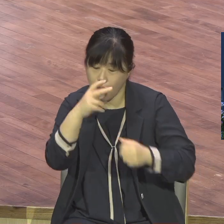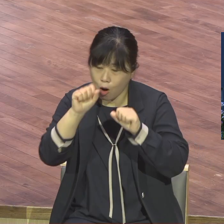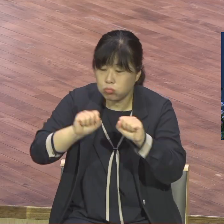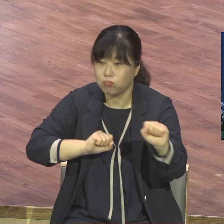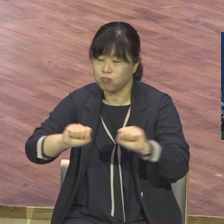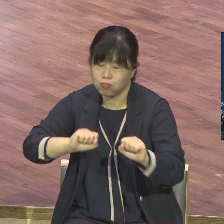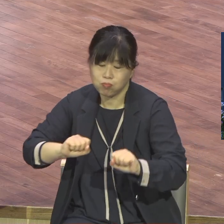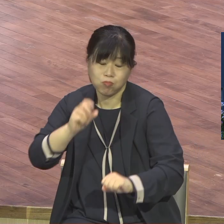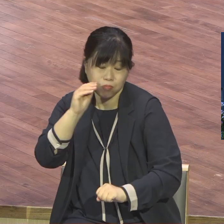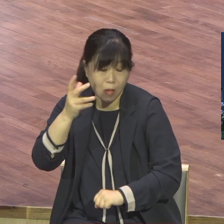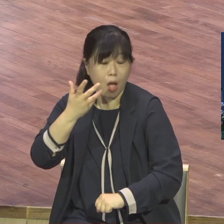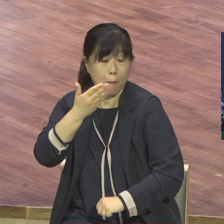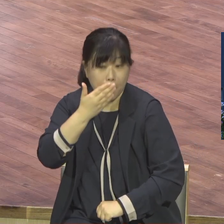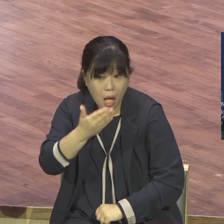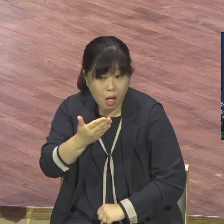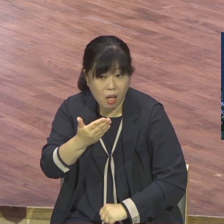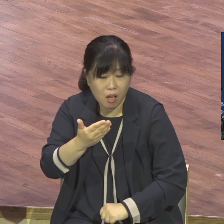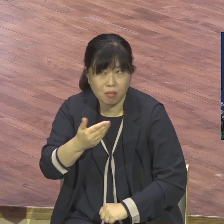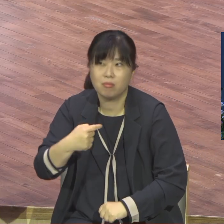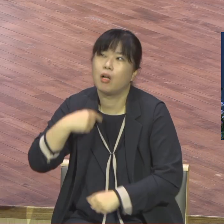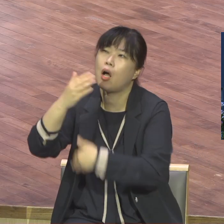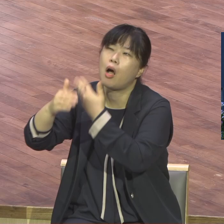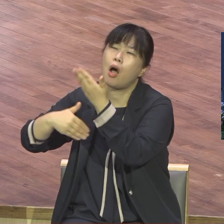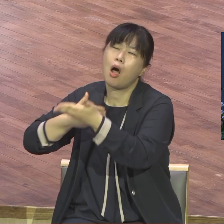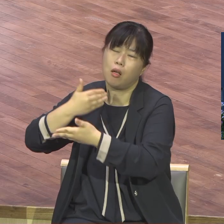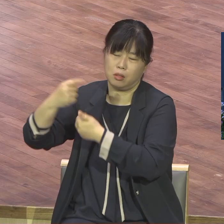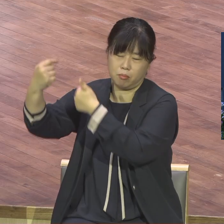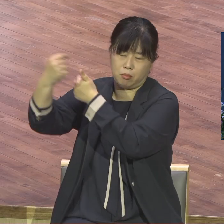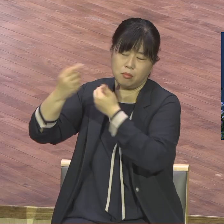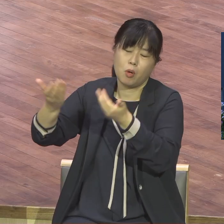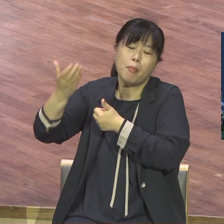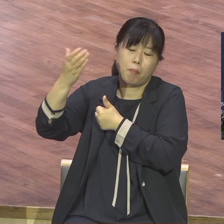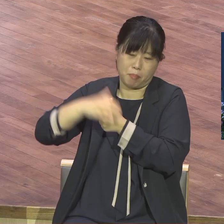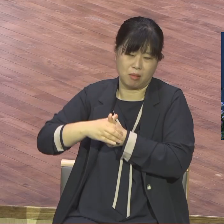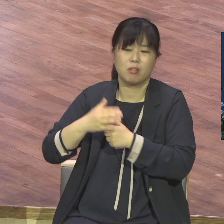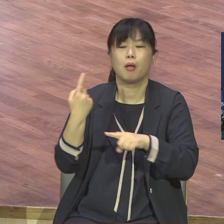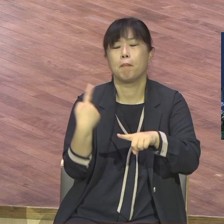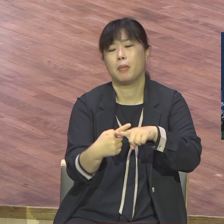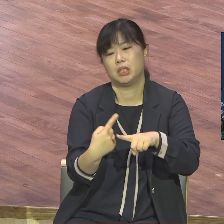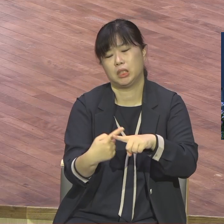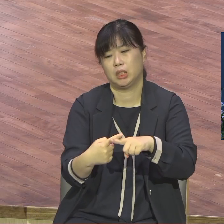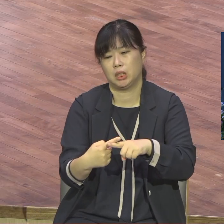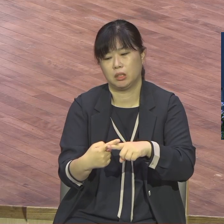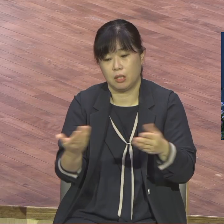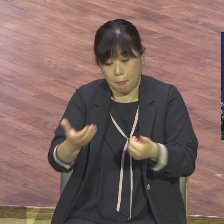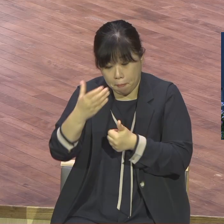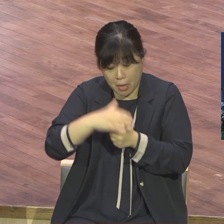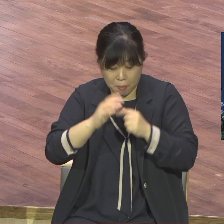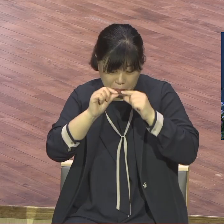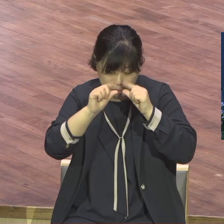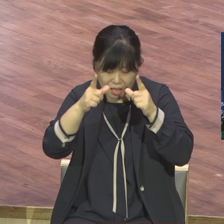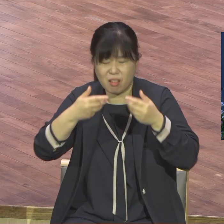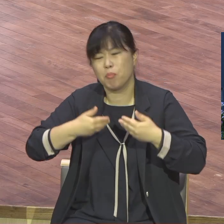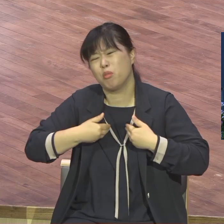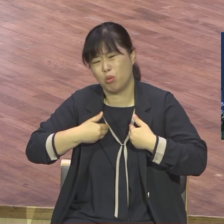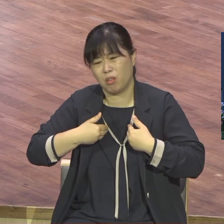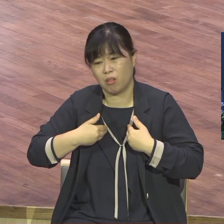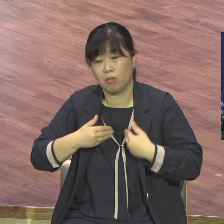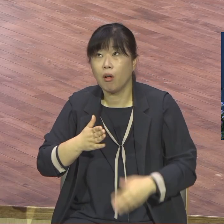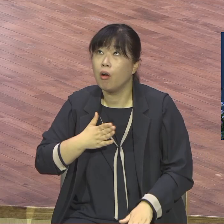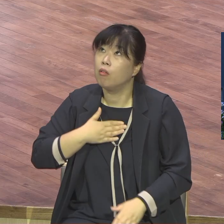내게 천명을 주신 것이 있다는 것입니다. 사명. 사명을 못 깨닫는 사람처럼 비참한 사람